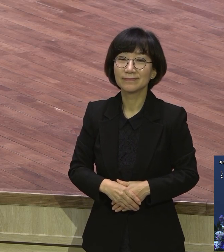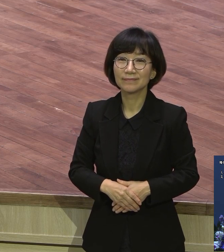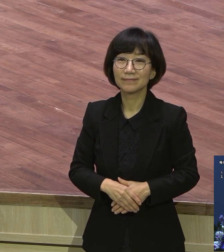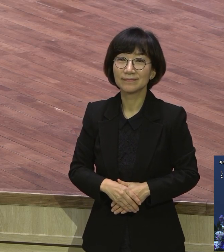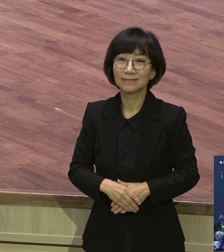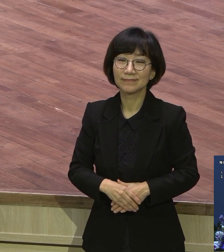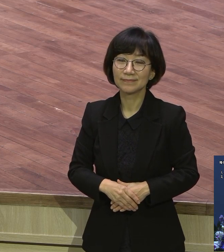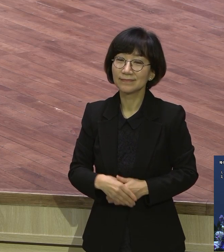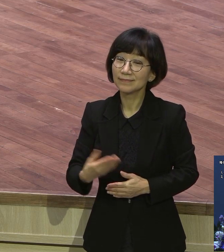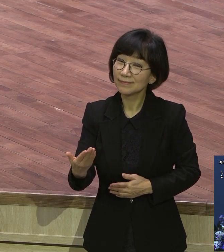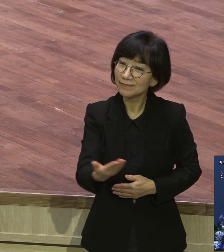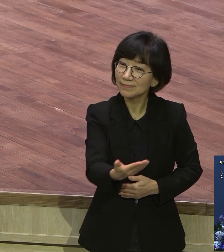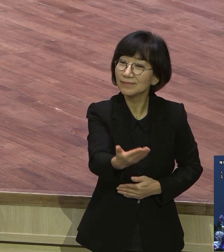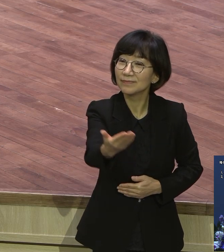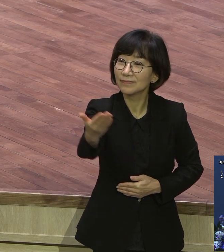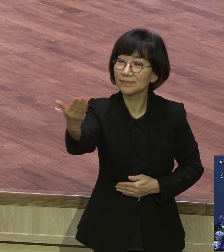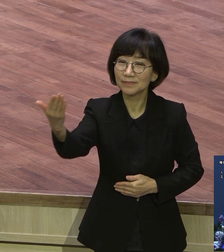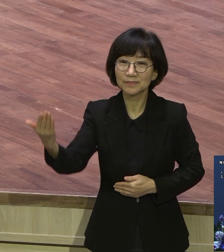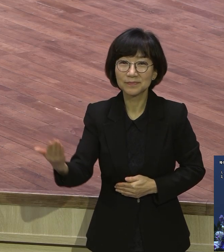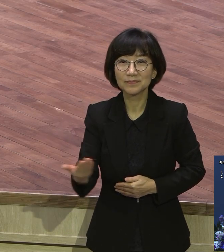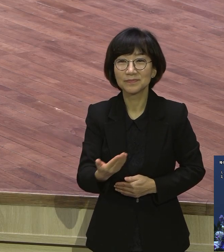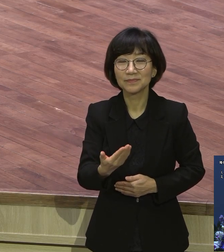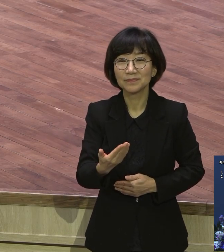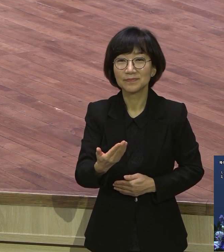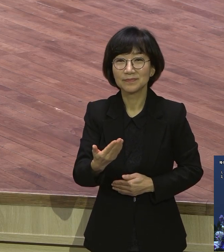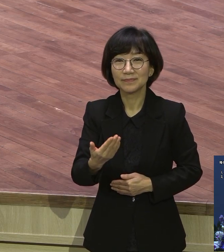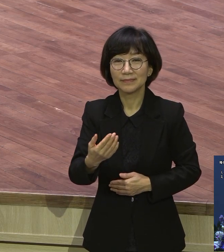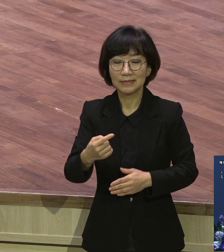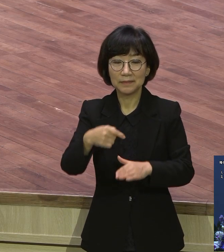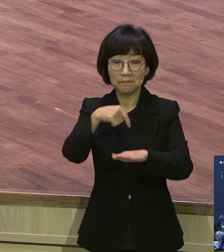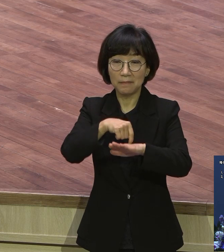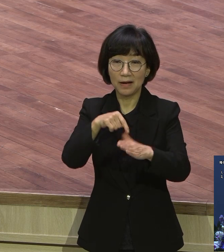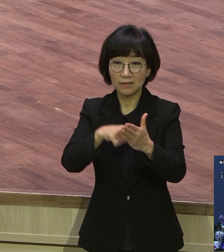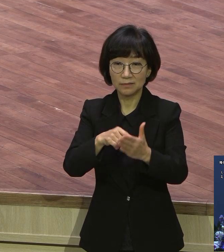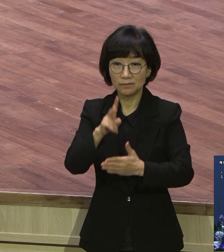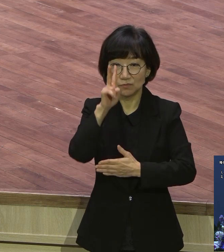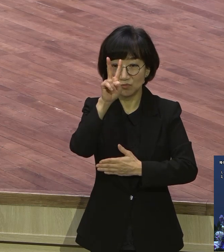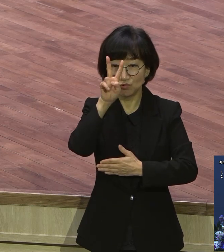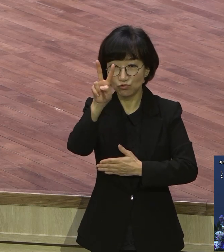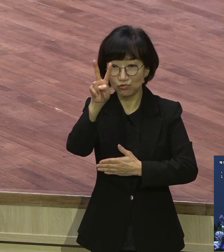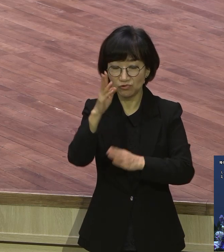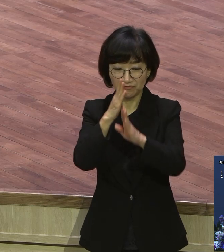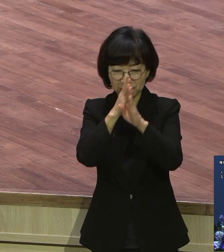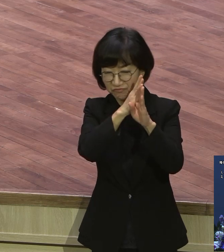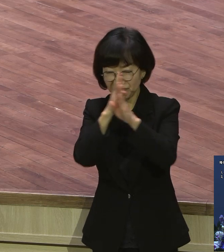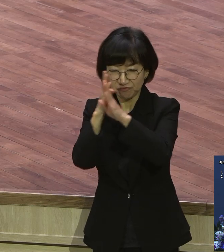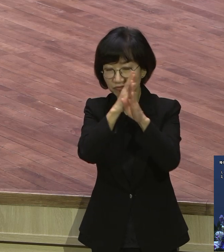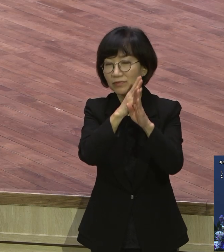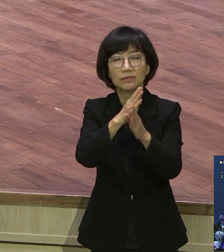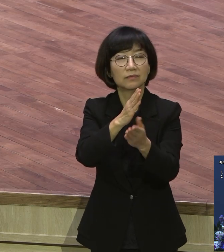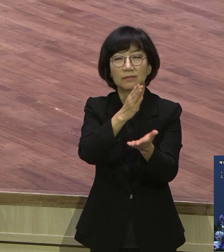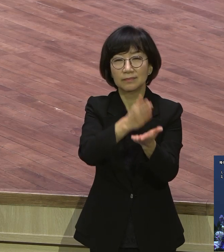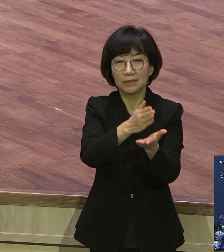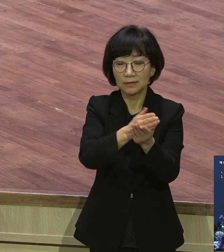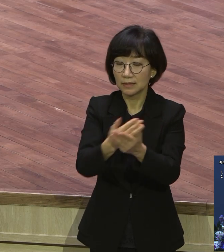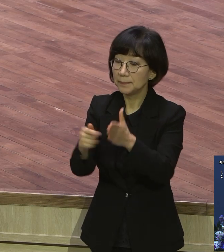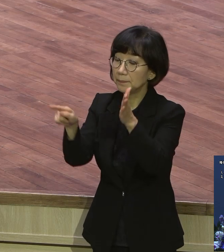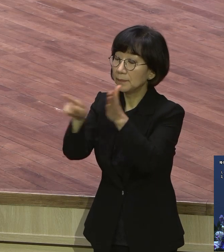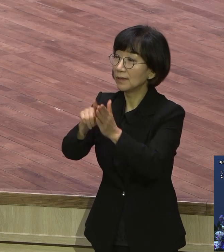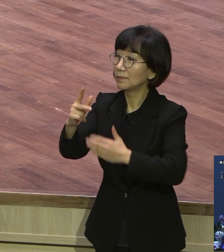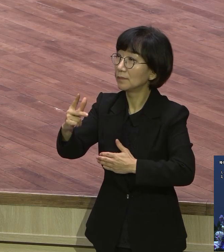영계 모든 성도들 두 마음을 품는 삶이 아니라 믿음의 주여